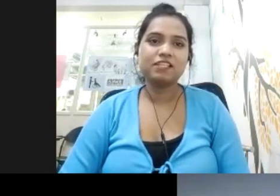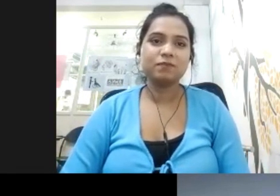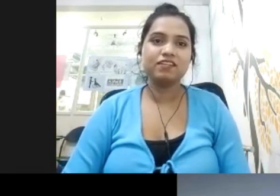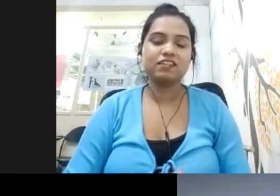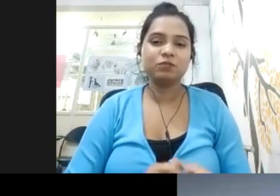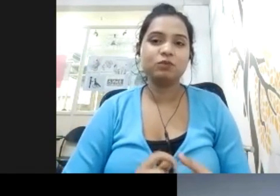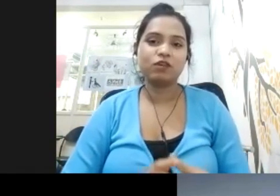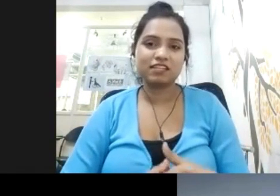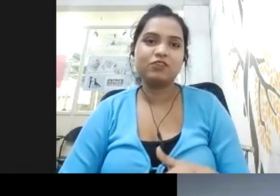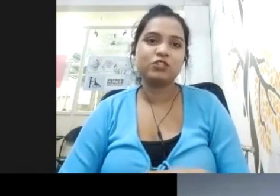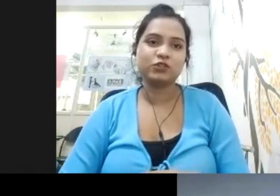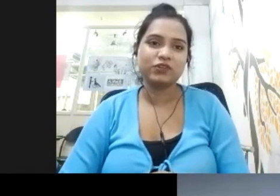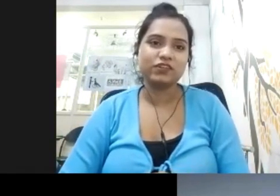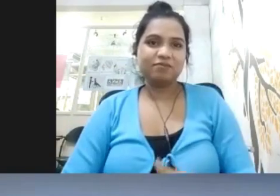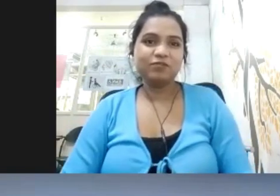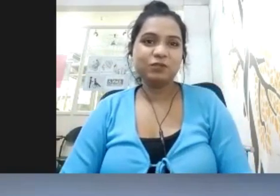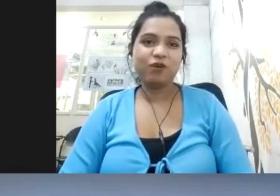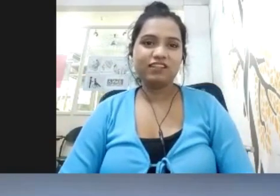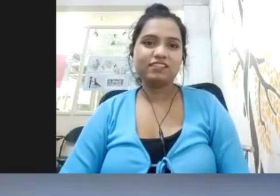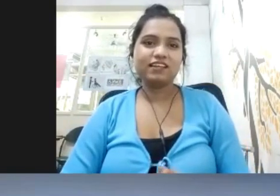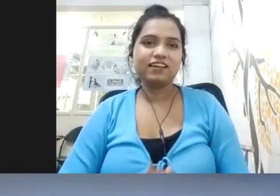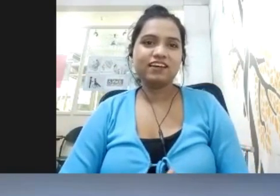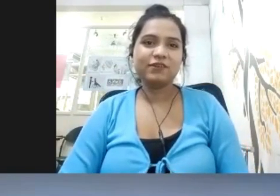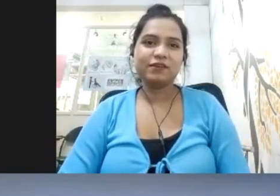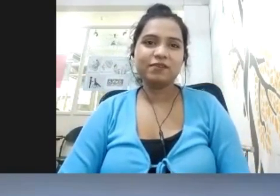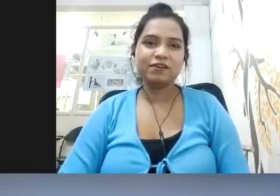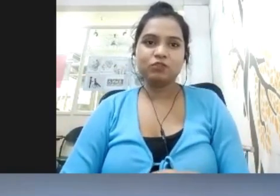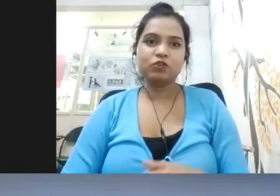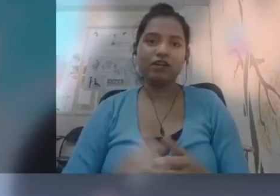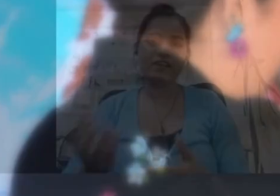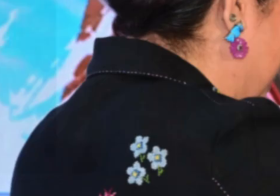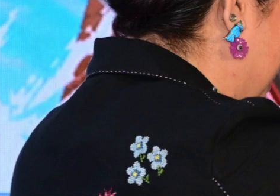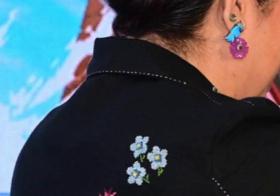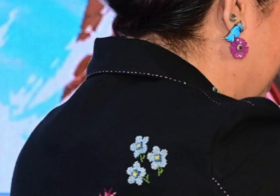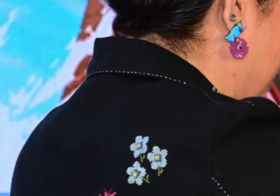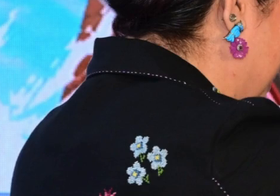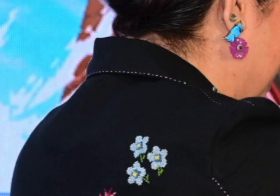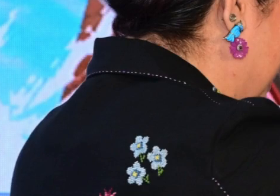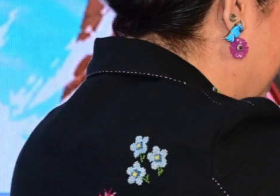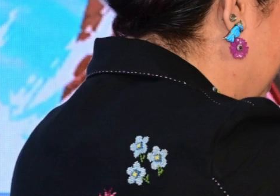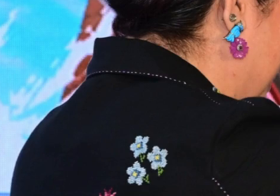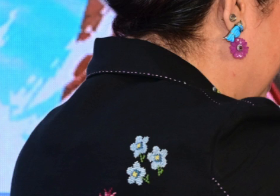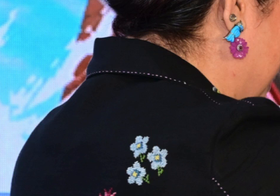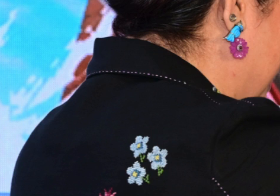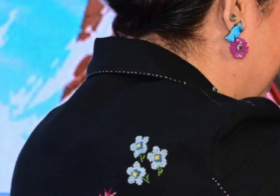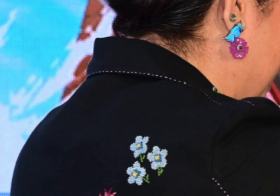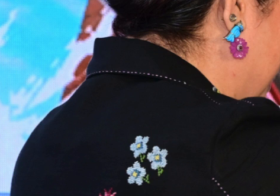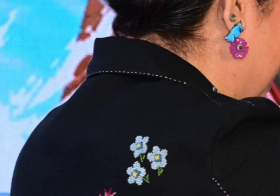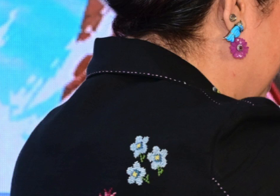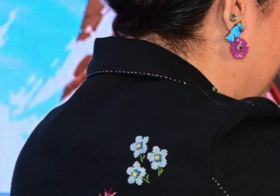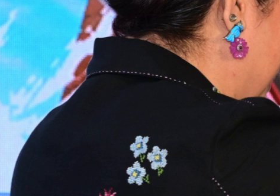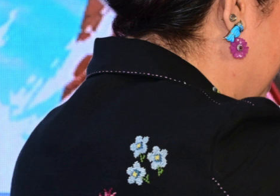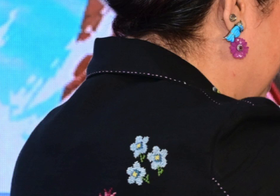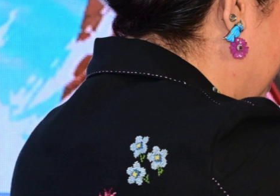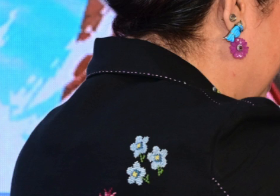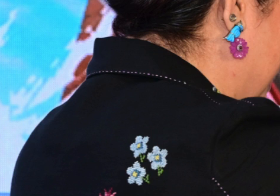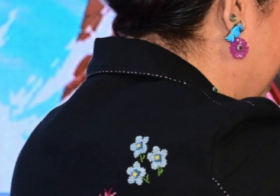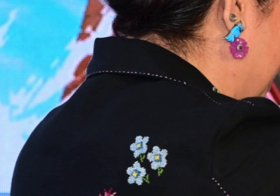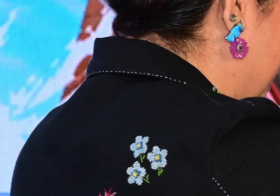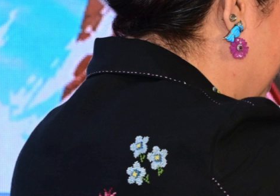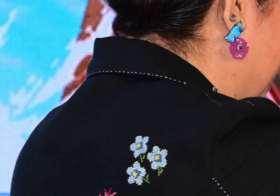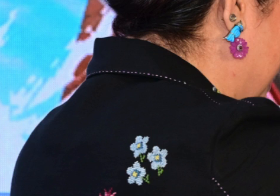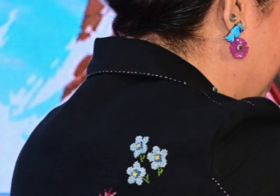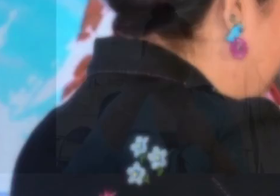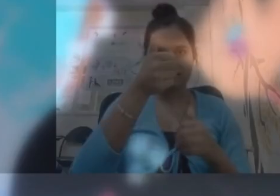मैंने पार्टिसिपेट किया, मुझे बहुत ज़्यादा खुशी हुई और मुझे बहुत अच्छा लगा क्योंकि मुझे उन्होंने दिया मेडल, तो मुझे बहुत ज़्यादा खुशी हुई, मेरे परिवार वालों को भी बहुत ज़्यादा